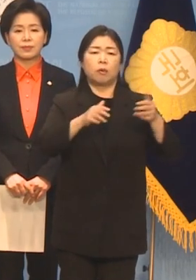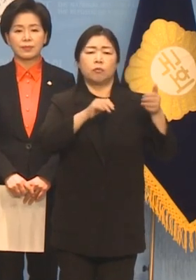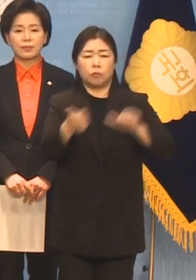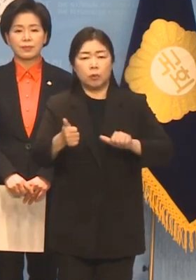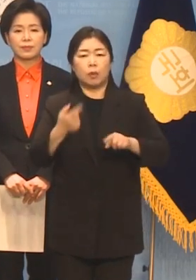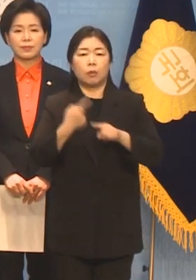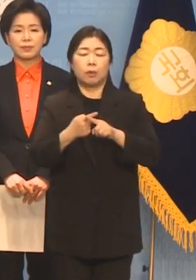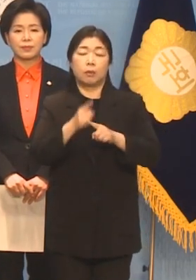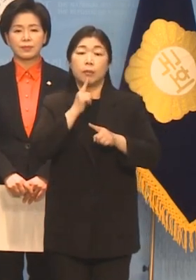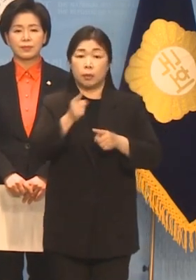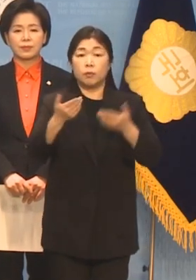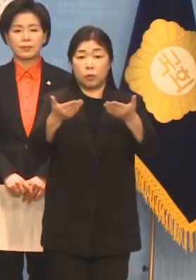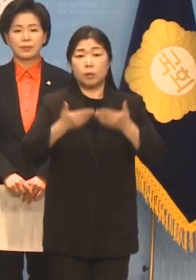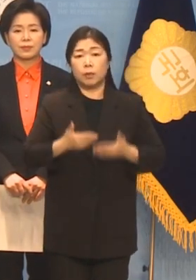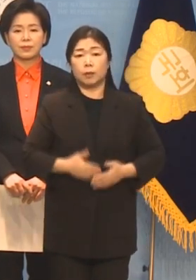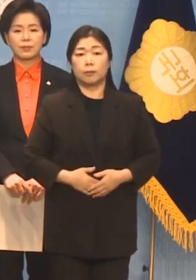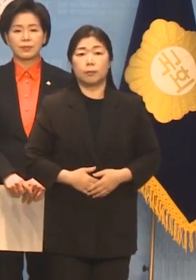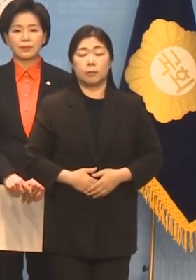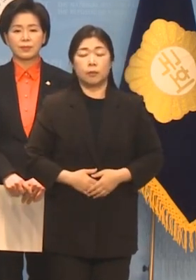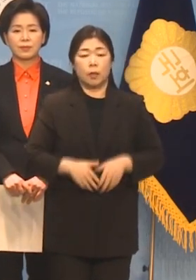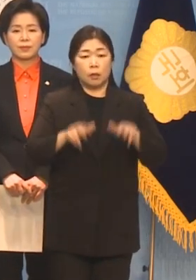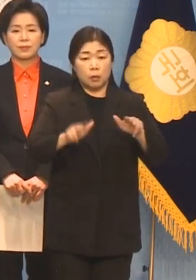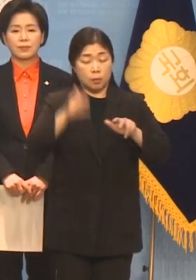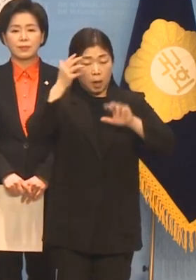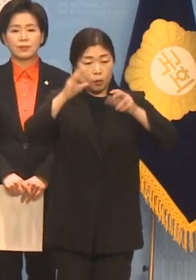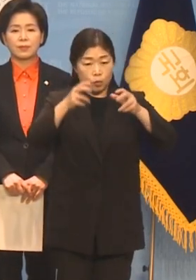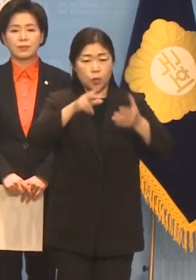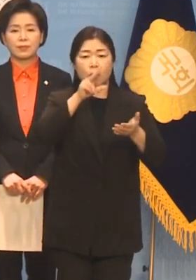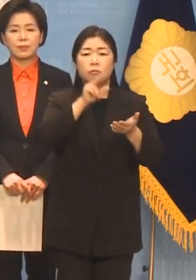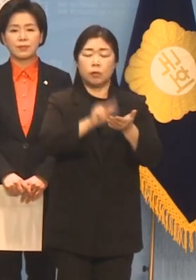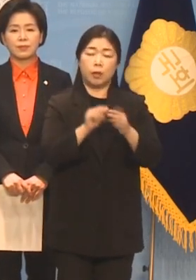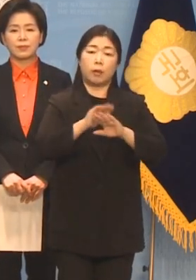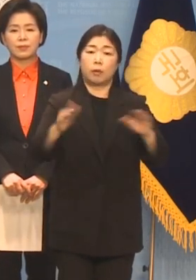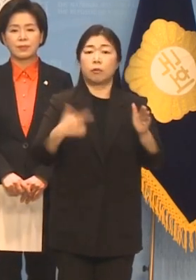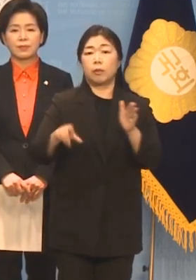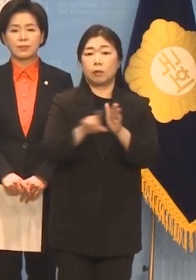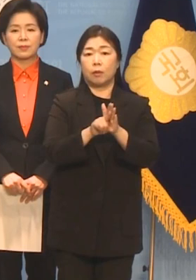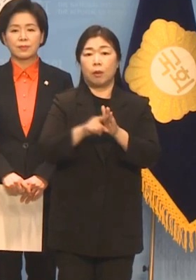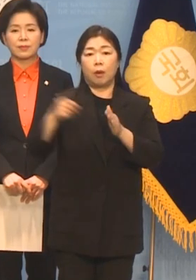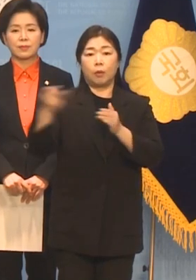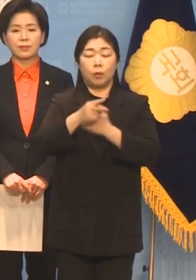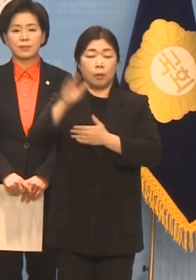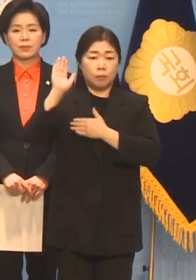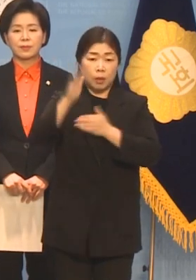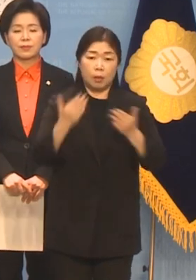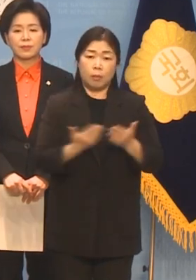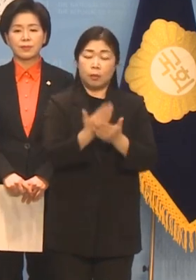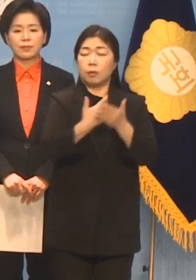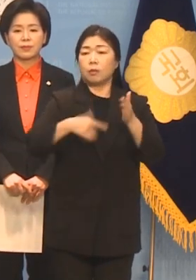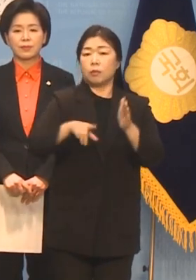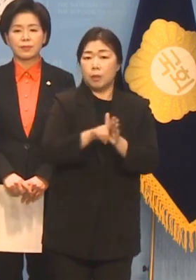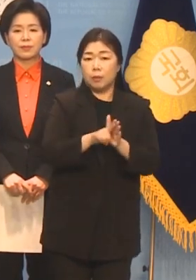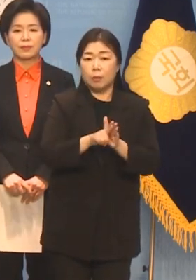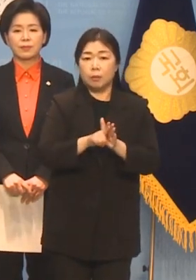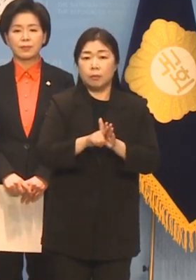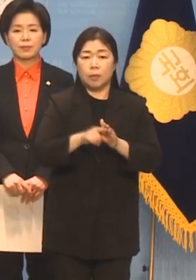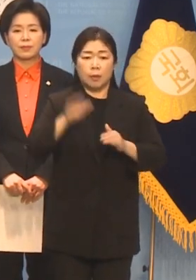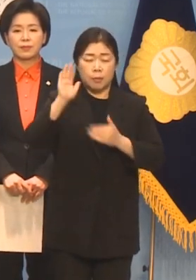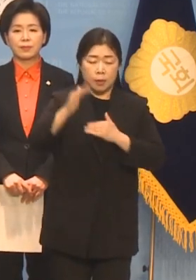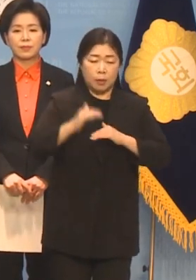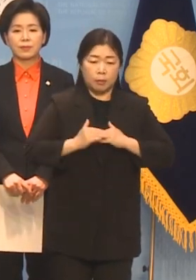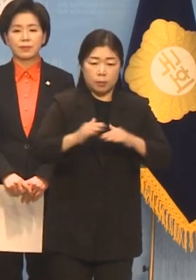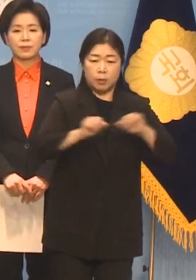생각됩니다. 지금 대한민국이 안고 있는 산적한 문제를 해결하고 미래로 나아가야 합니다. 발목을 잡는